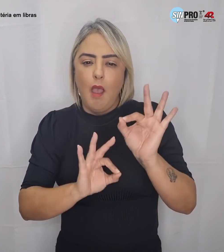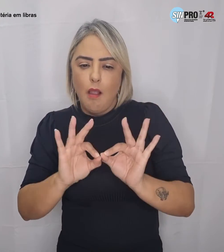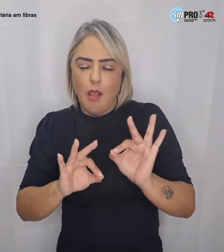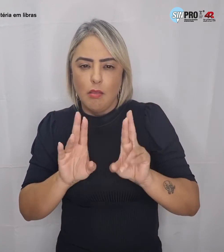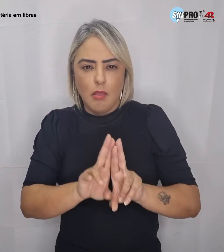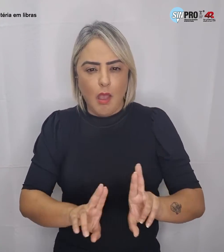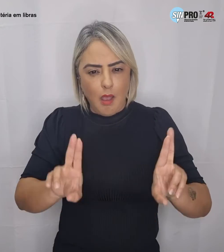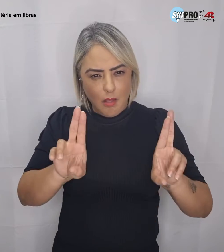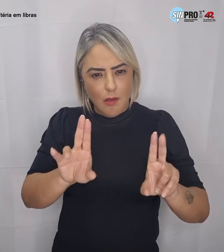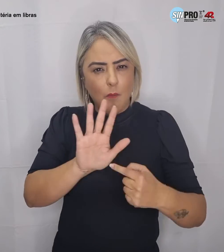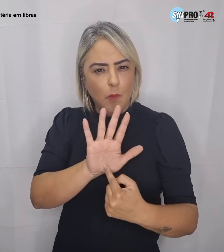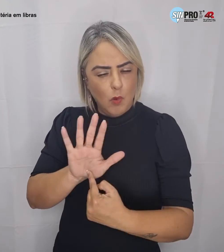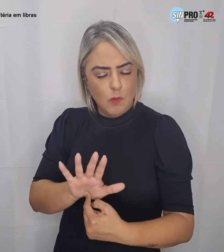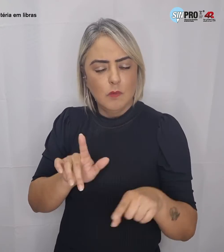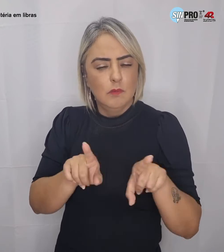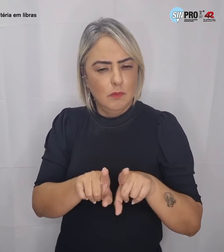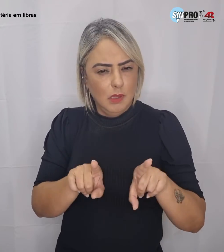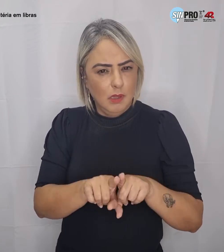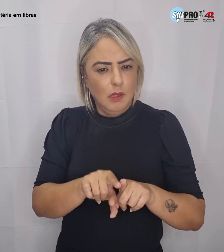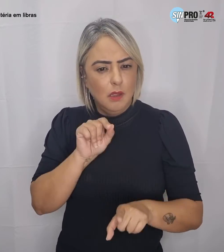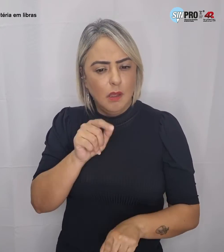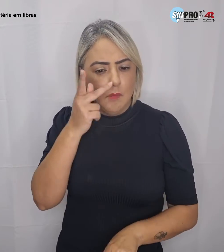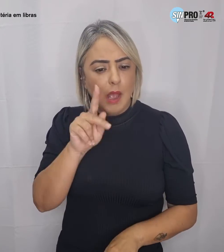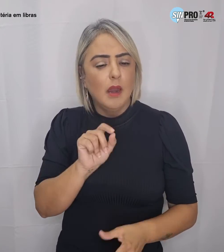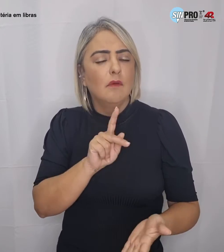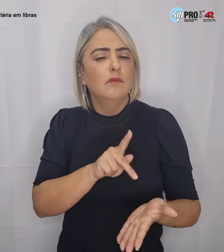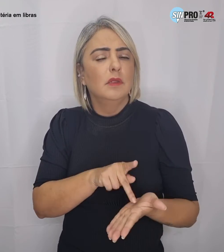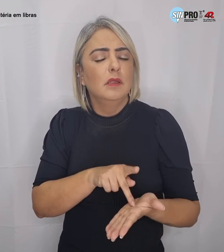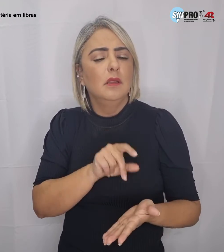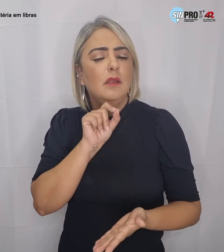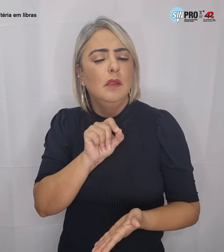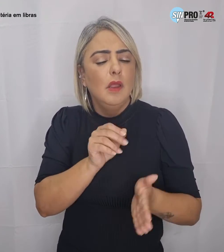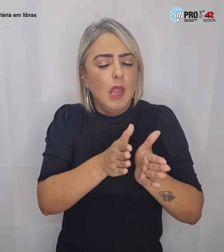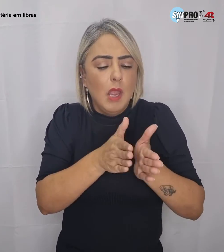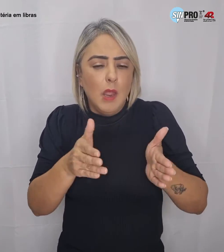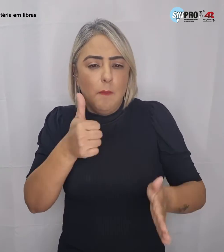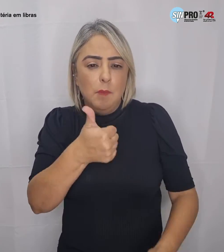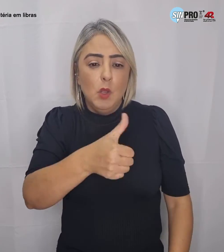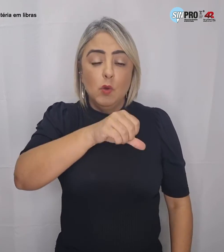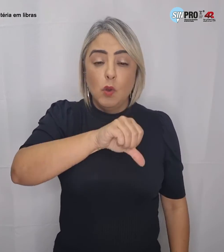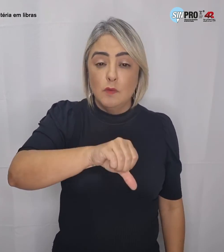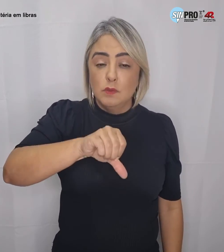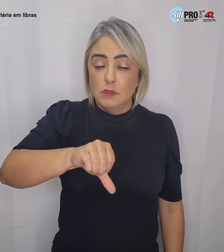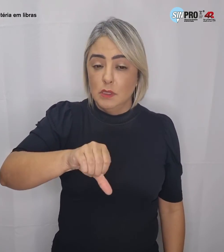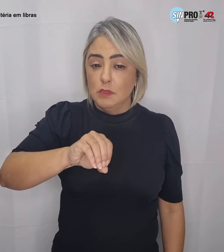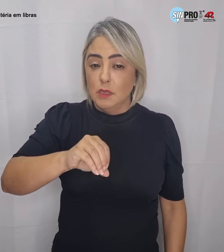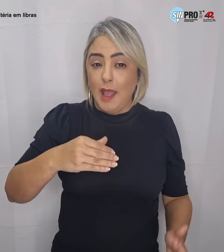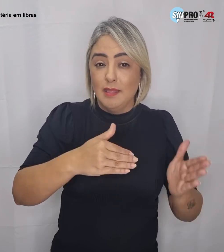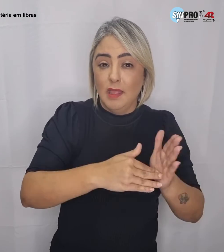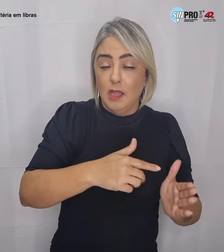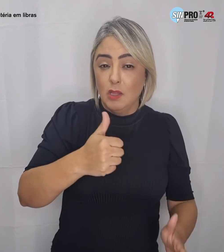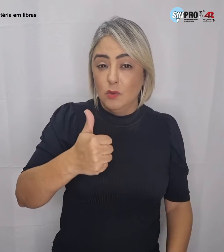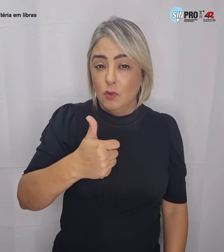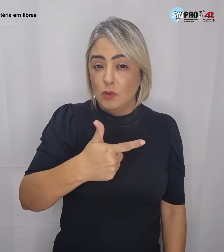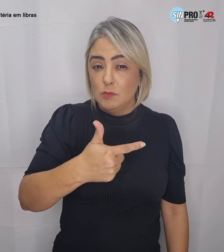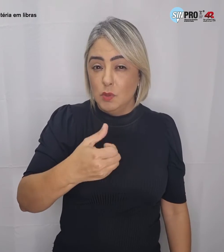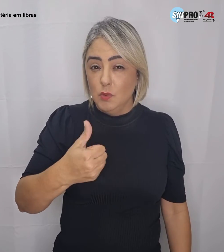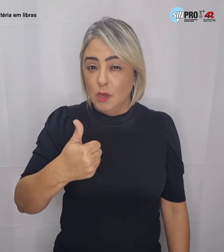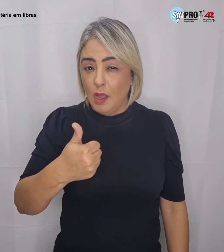organização apontou também para o fato de que entre 1990 e 2014,